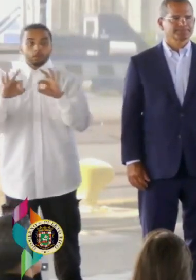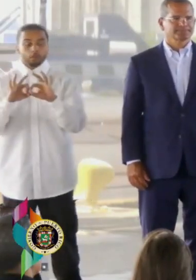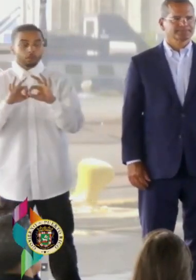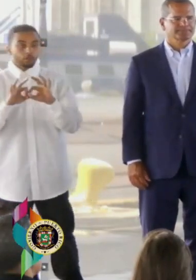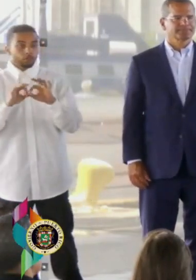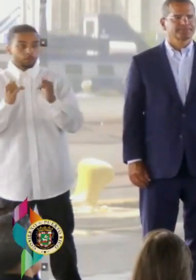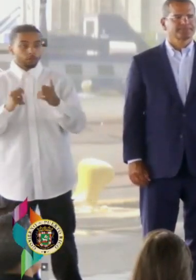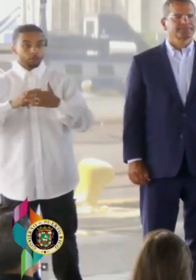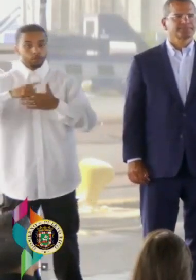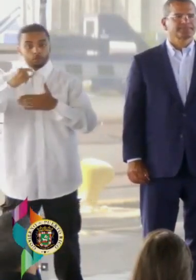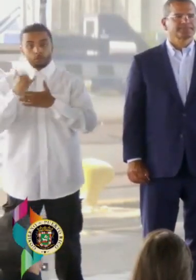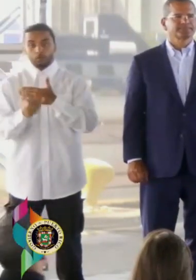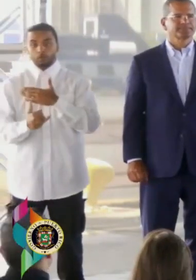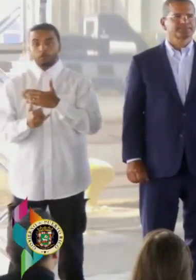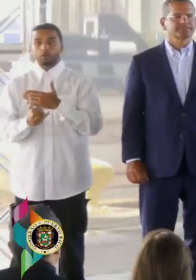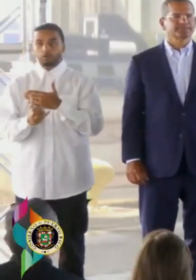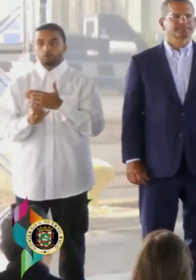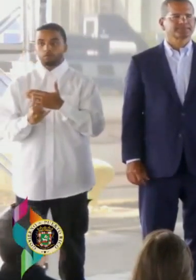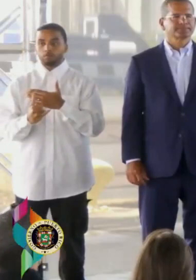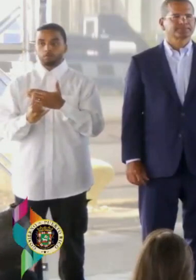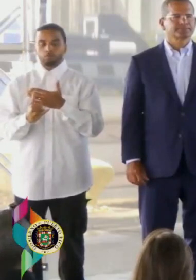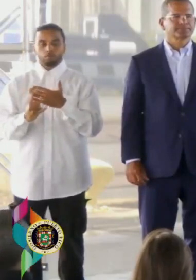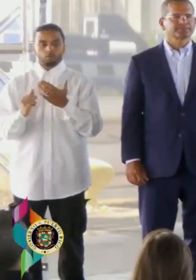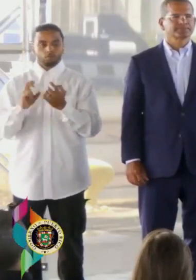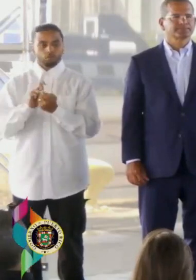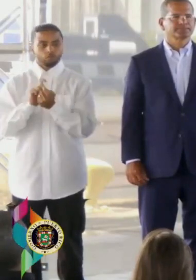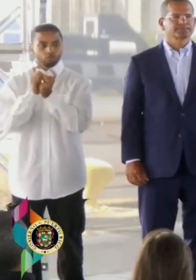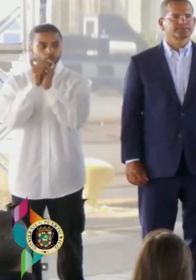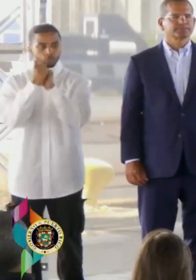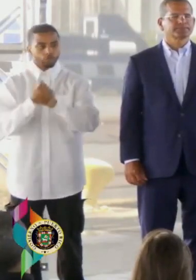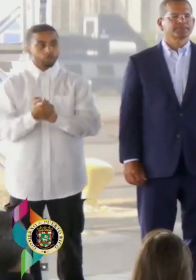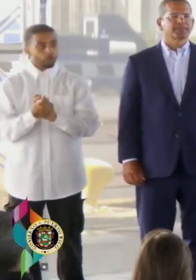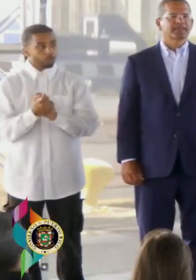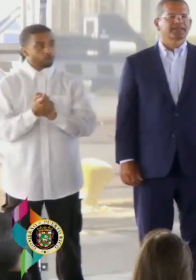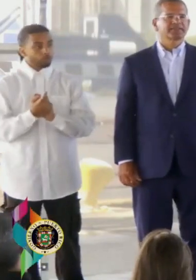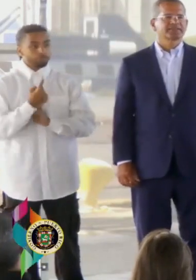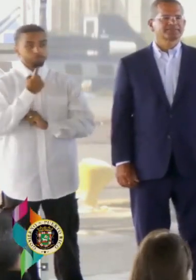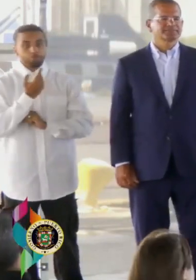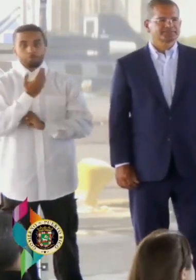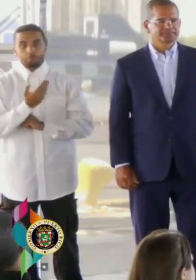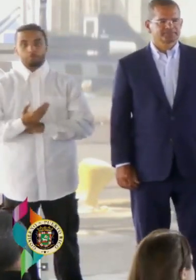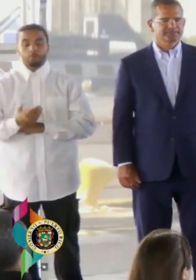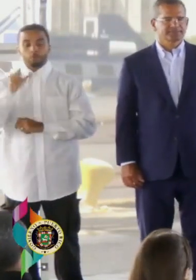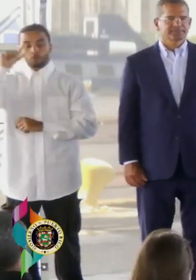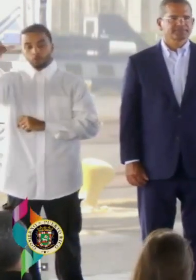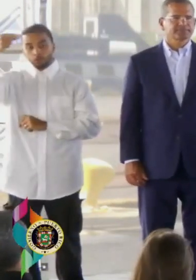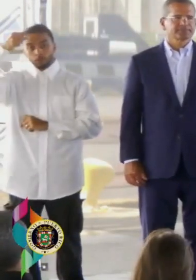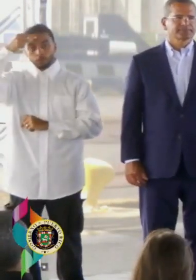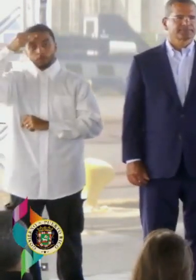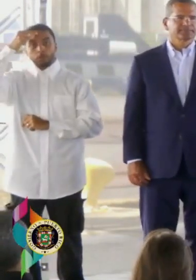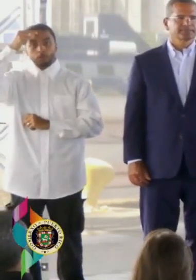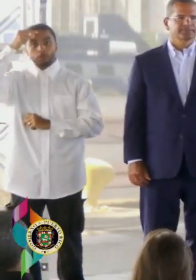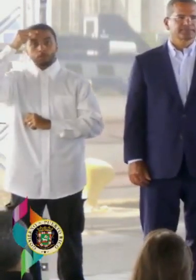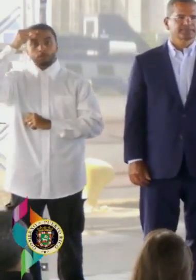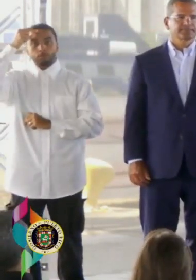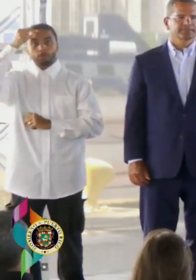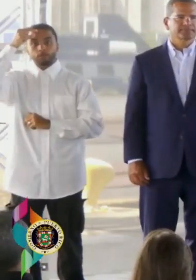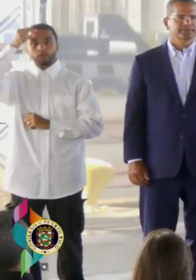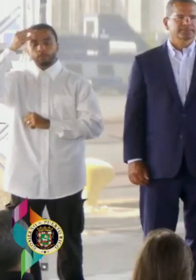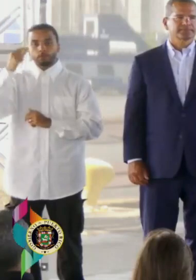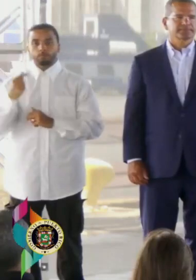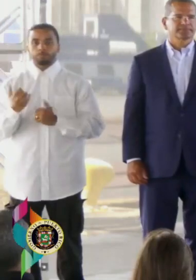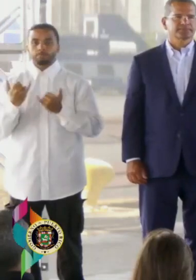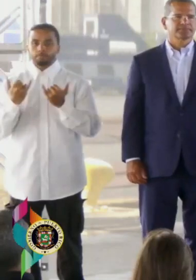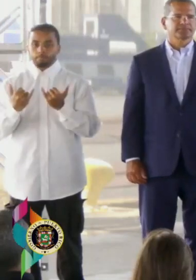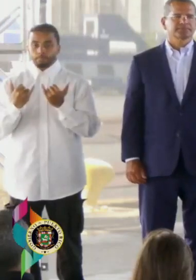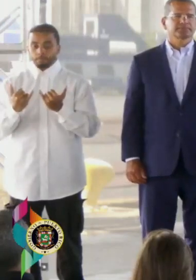de mitigación transformacional como tanto mencionó el gobernador como Joel yo Quiero agradecer al gobernador porque estuvo